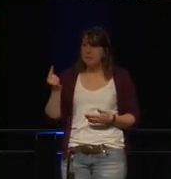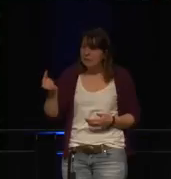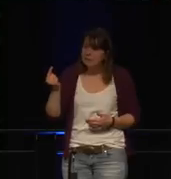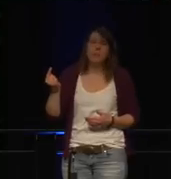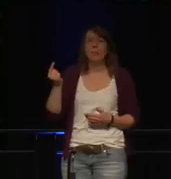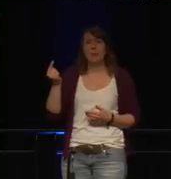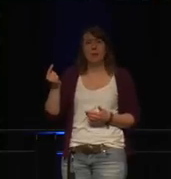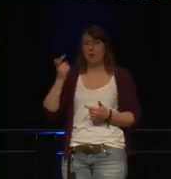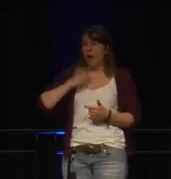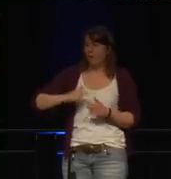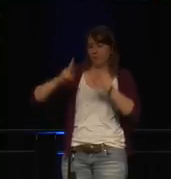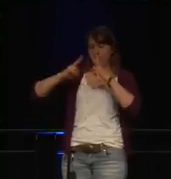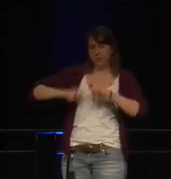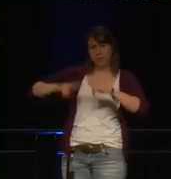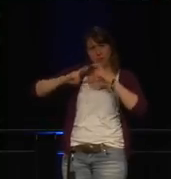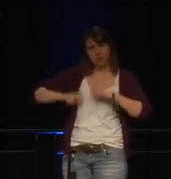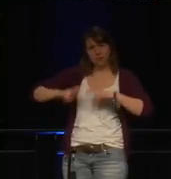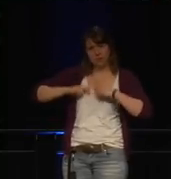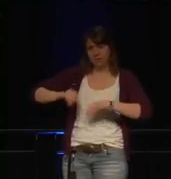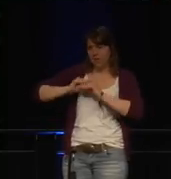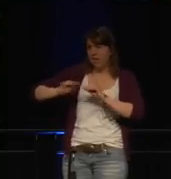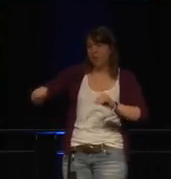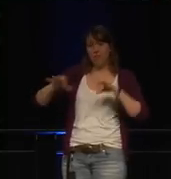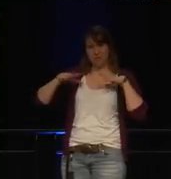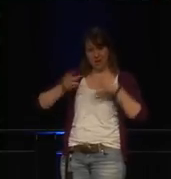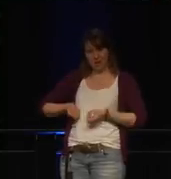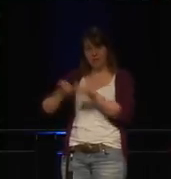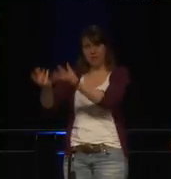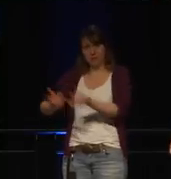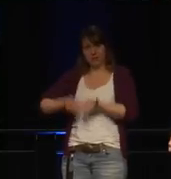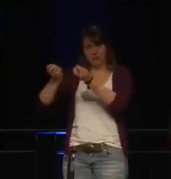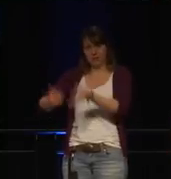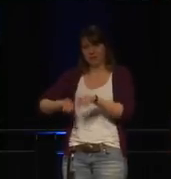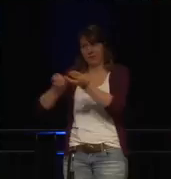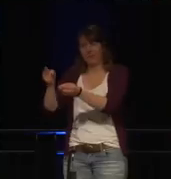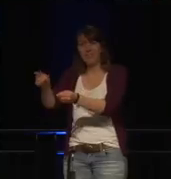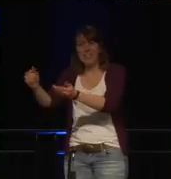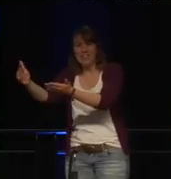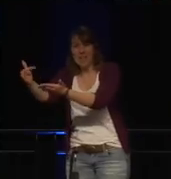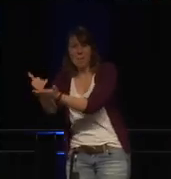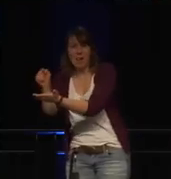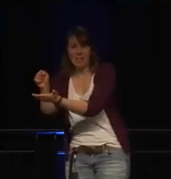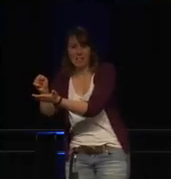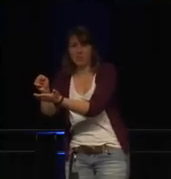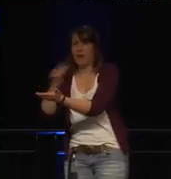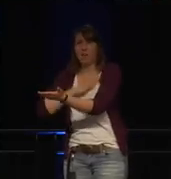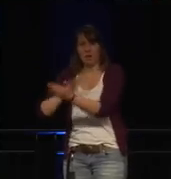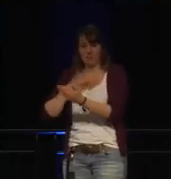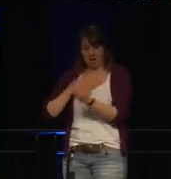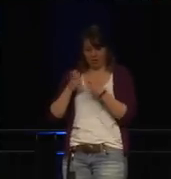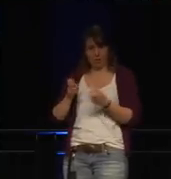usuarios y ganando cada vez más información sobre tu vida. Y esta información no se queda en tu casa, sino